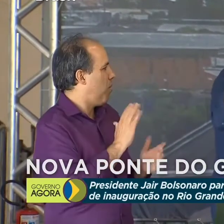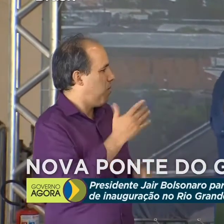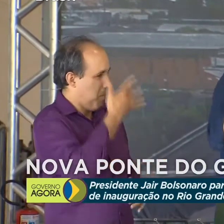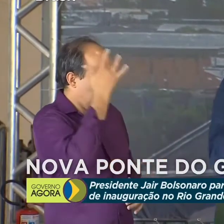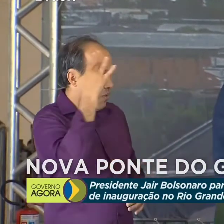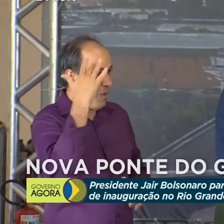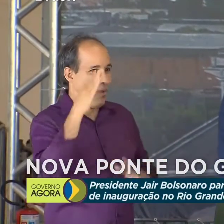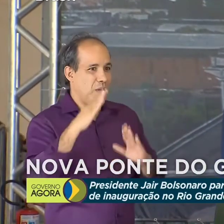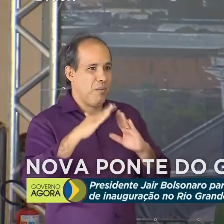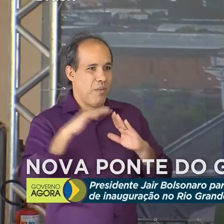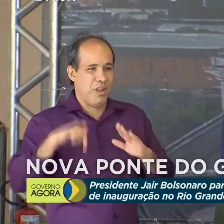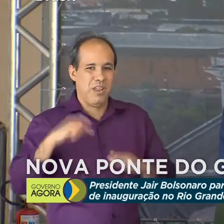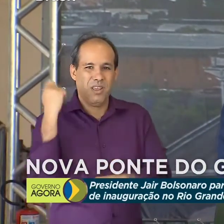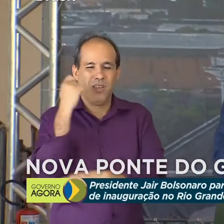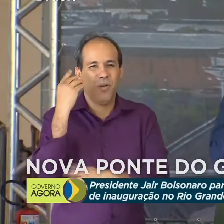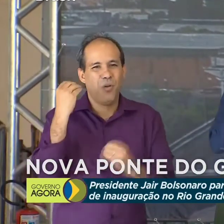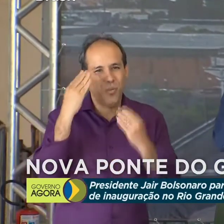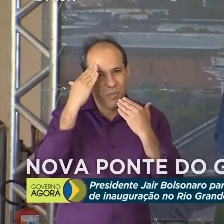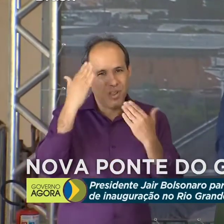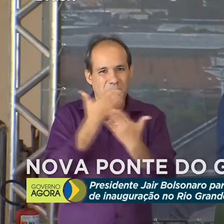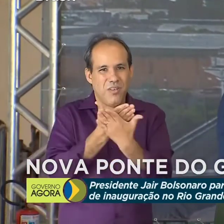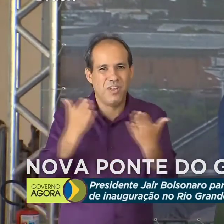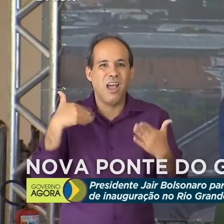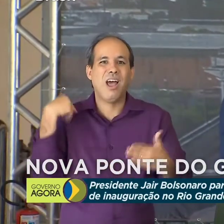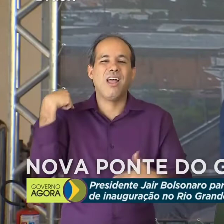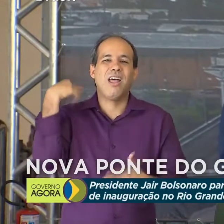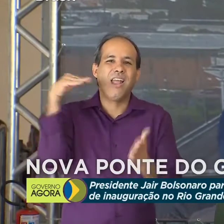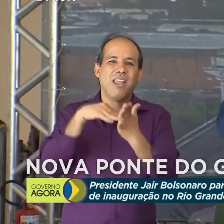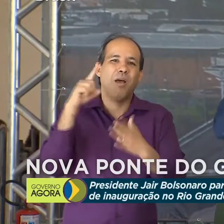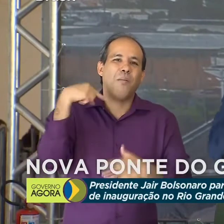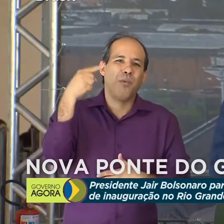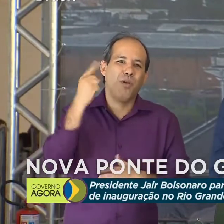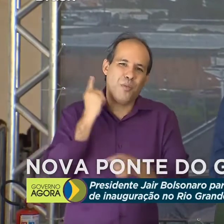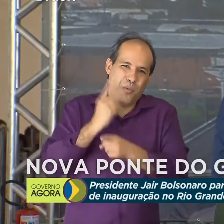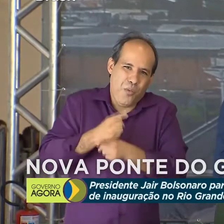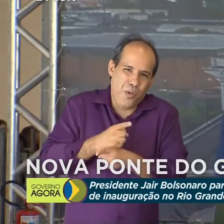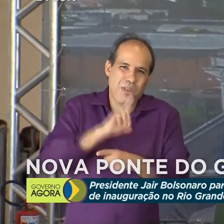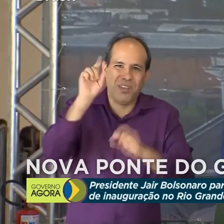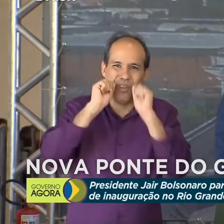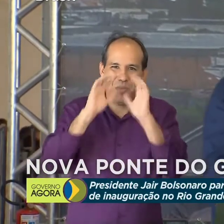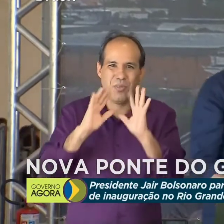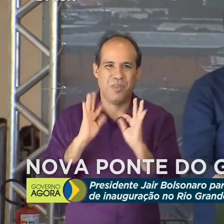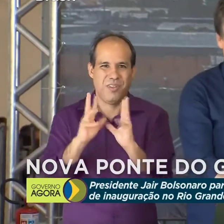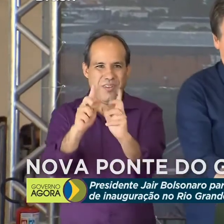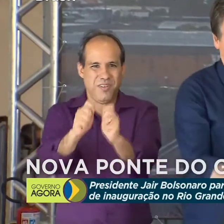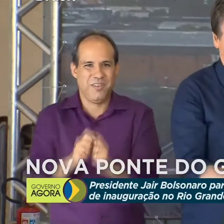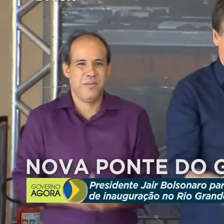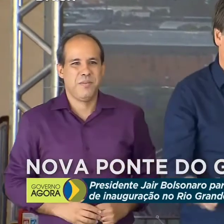Muito obrigado a vocês, até uma próxima oportunidade e que Deus abençoe a todos.